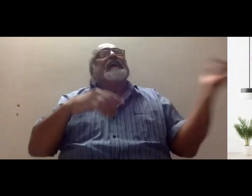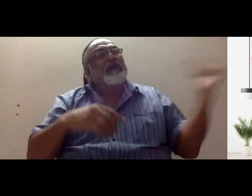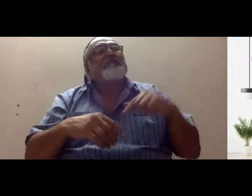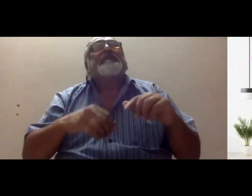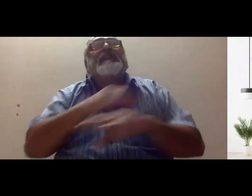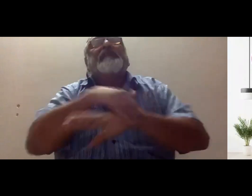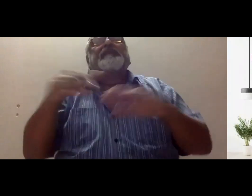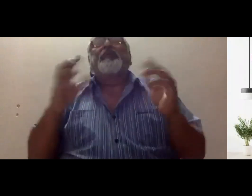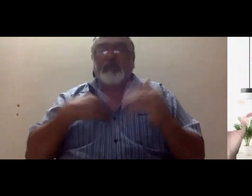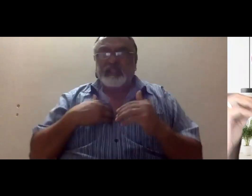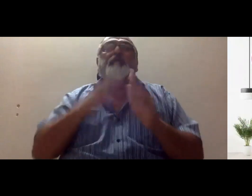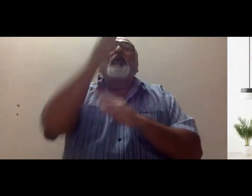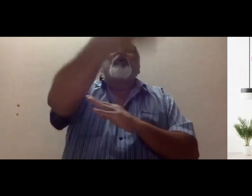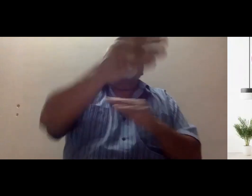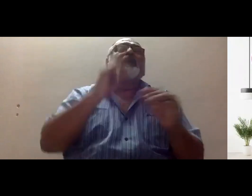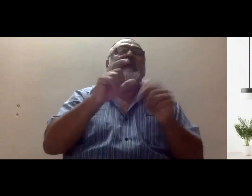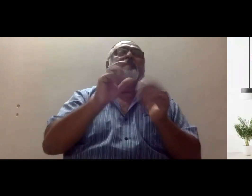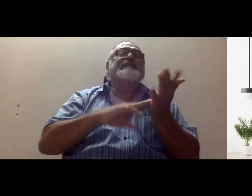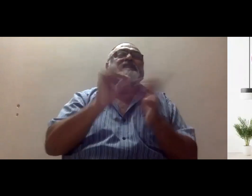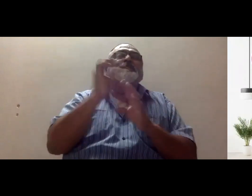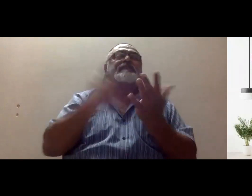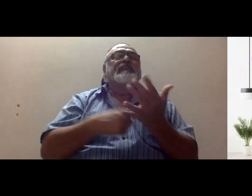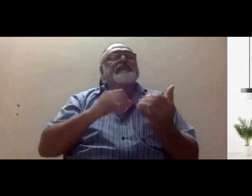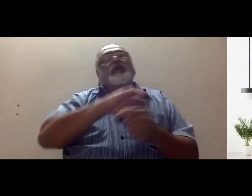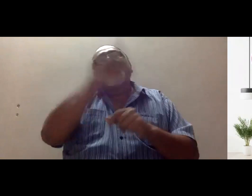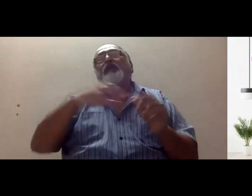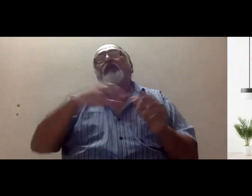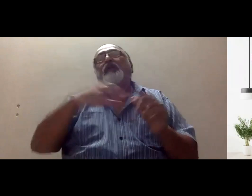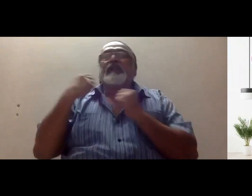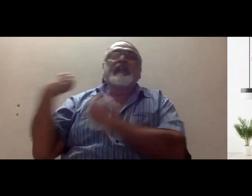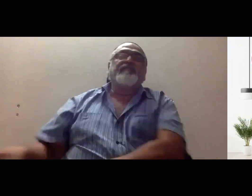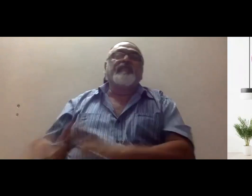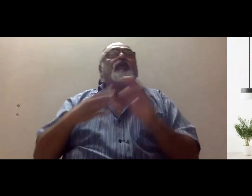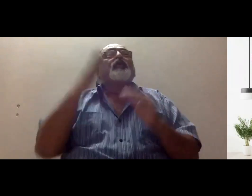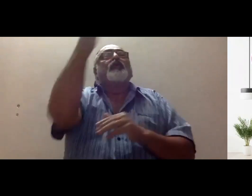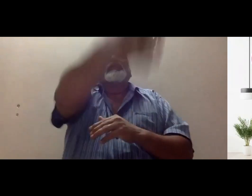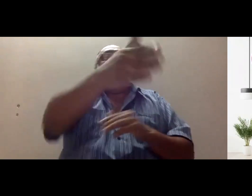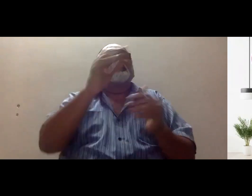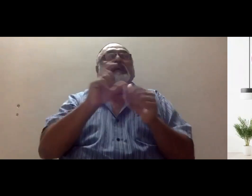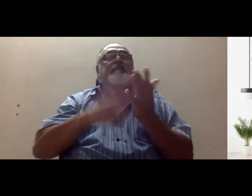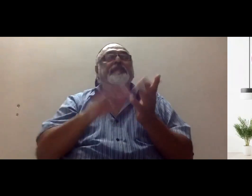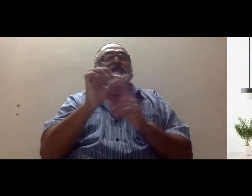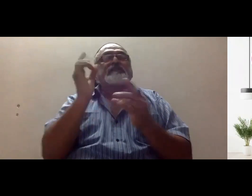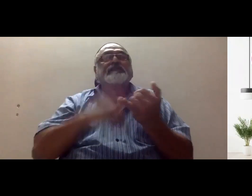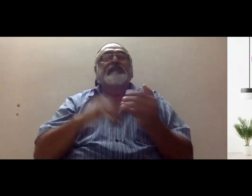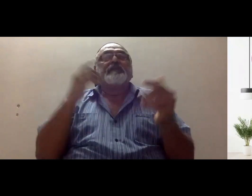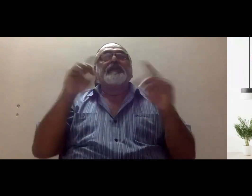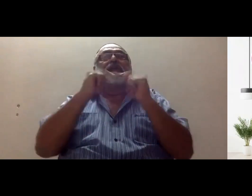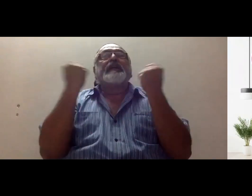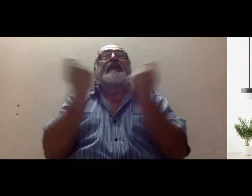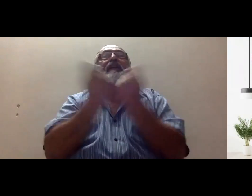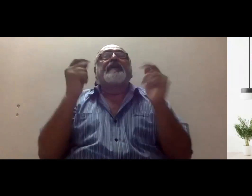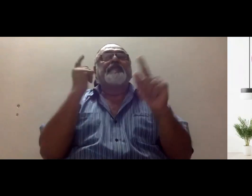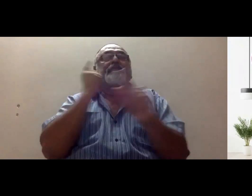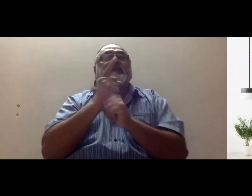में जा सकते हैं। तो मैं सारा काम छोड़ के एक दिन उनके कैंपस में घुस गई और उनके डीन से जाके मिली। तो कोई मना तो था